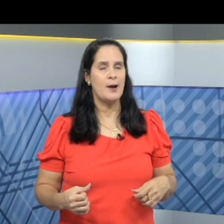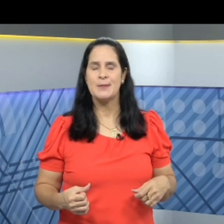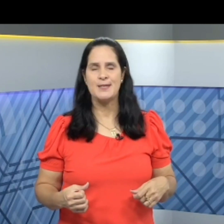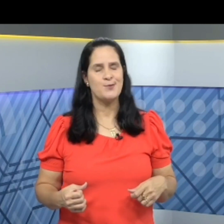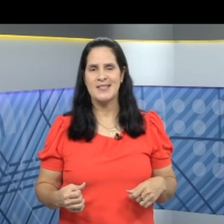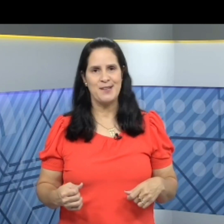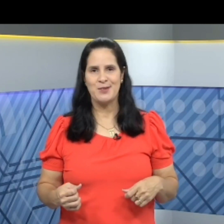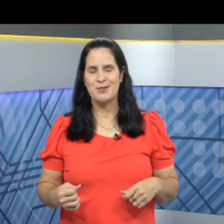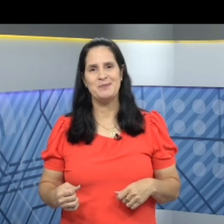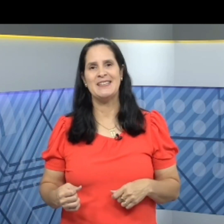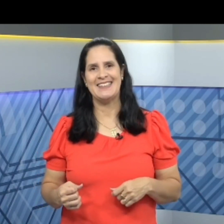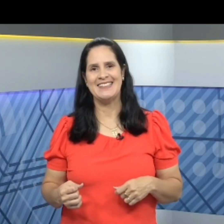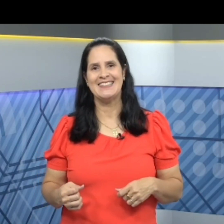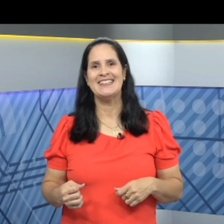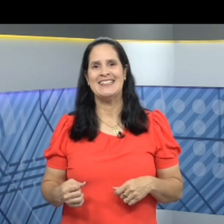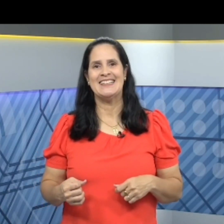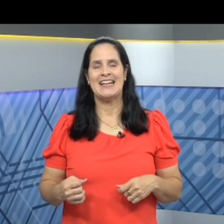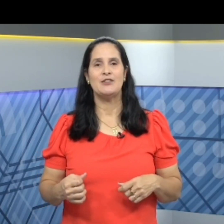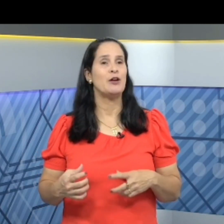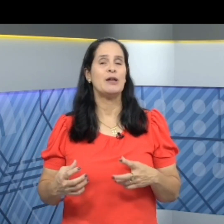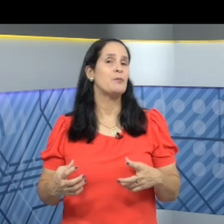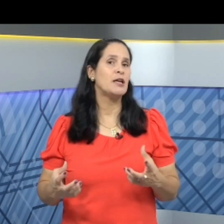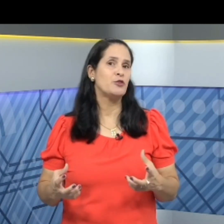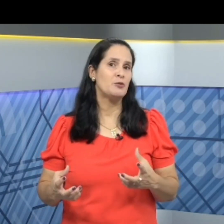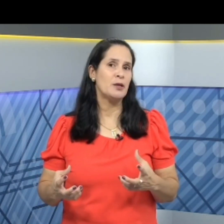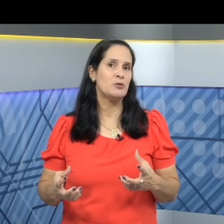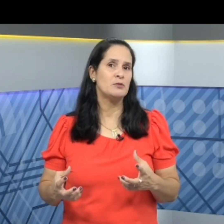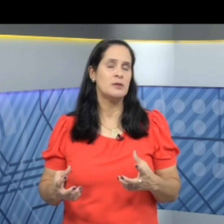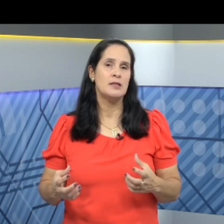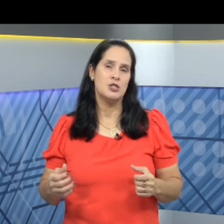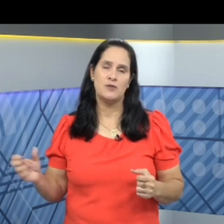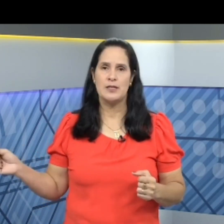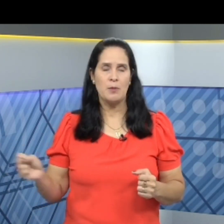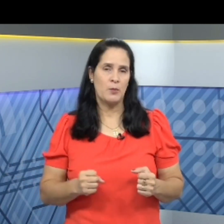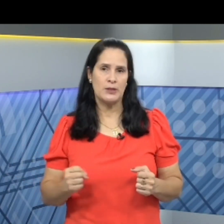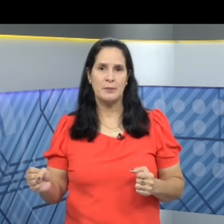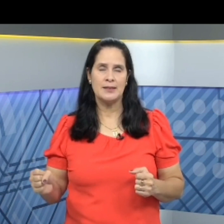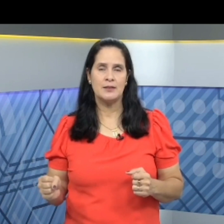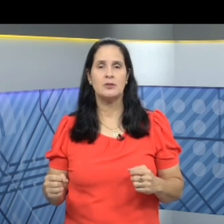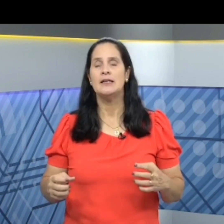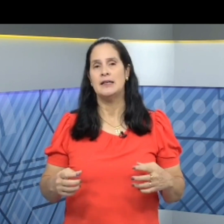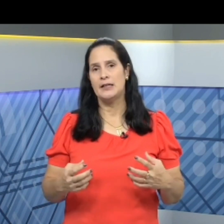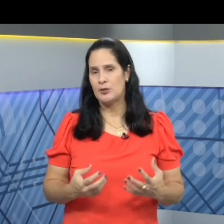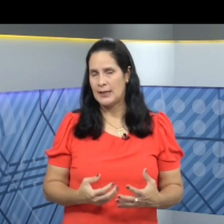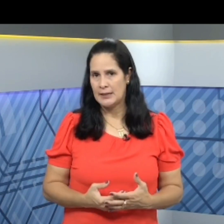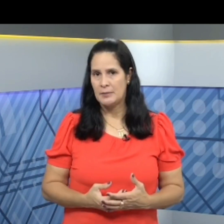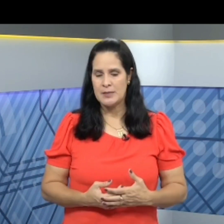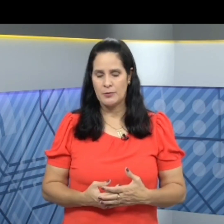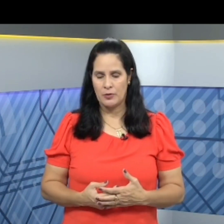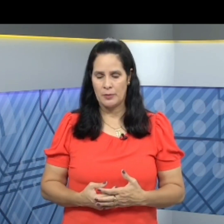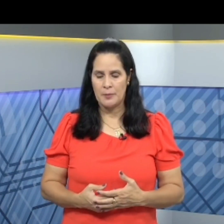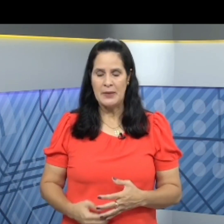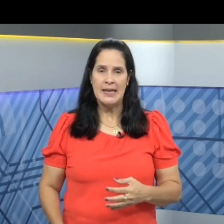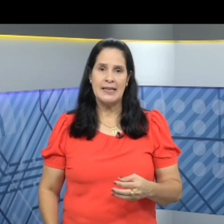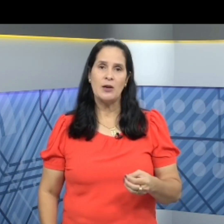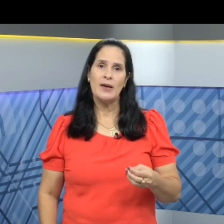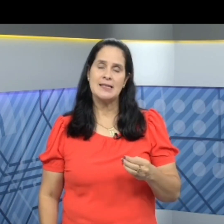ele não sabe que é o nome dele. Tá? Ele vai olhar porque ele ouviu um barulho. Se tivesse uma porta batendo, ele ia olhar da mesma forma. Então, essas são